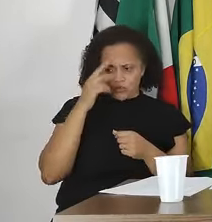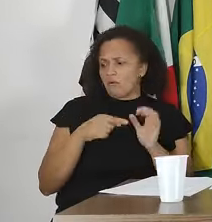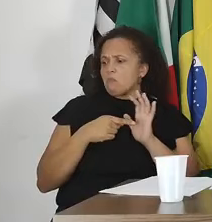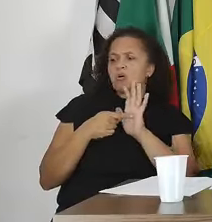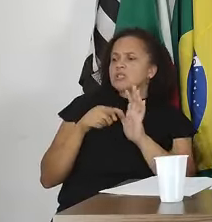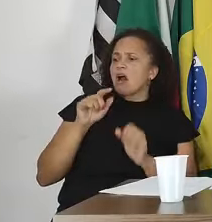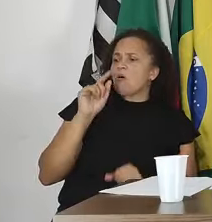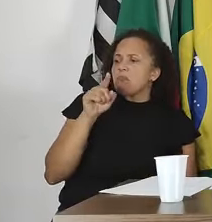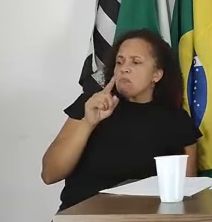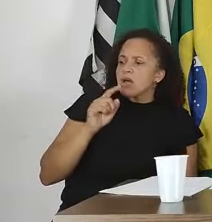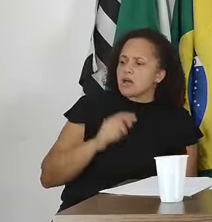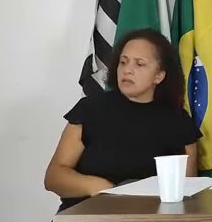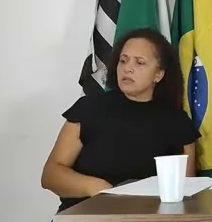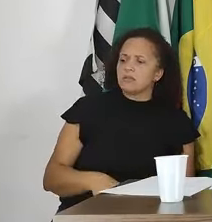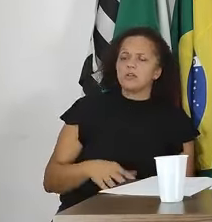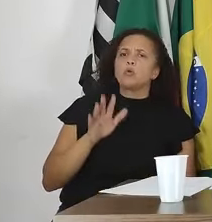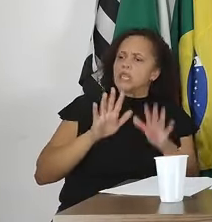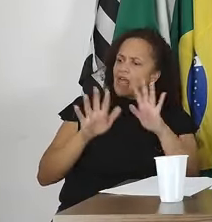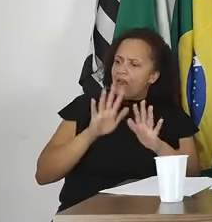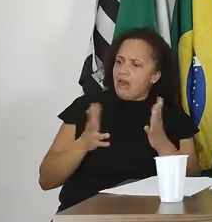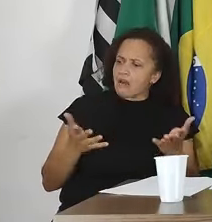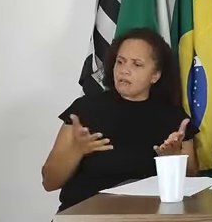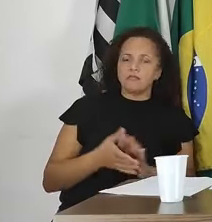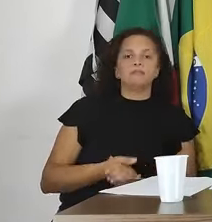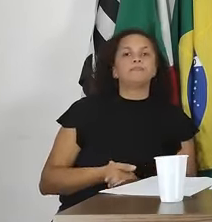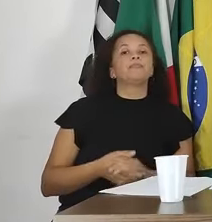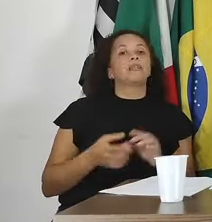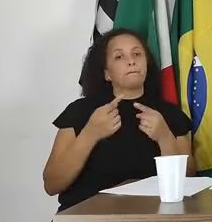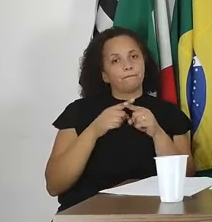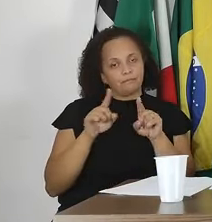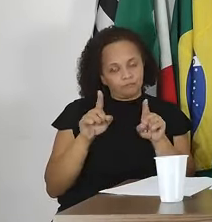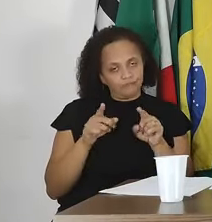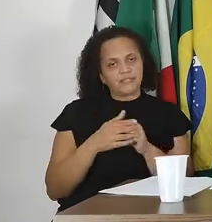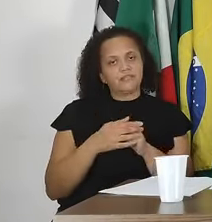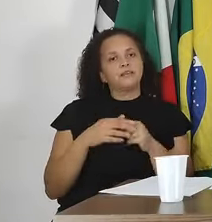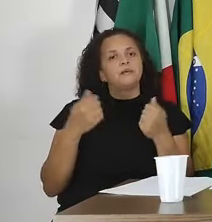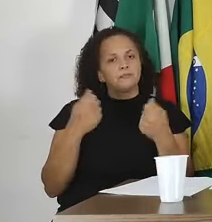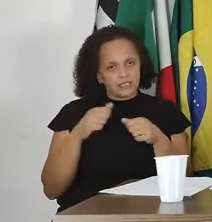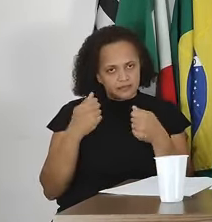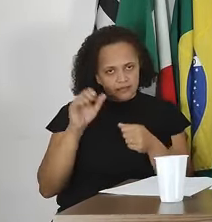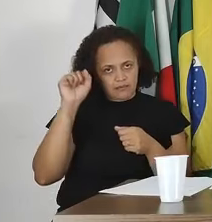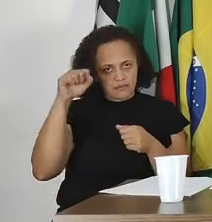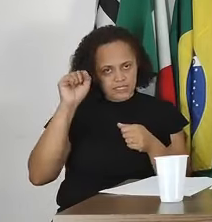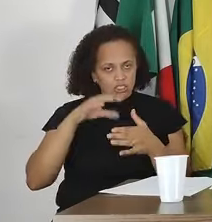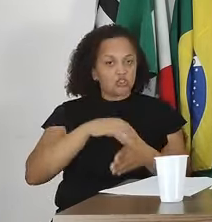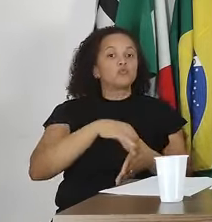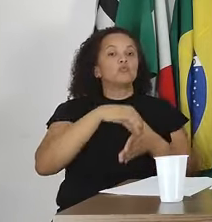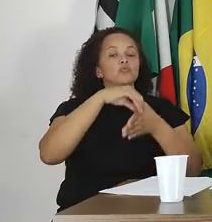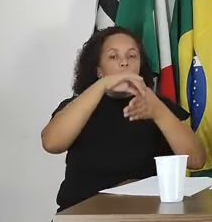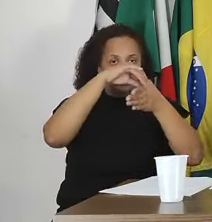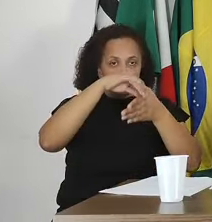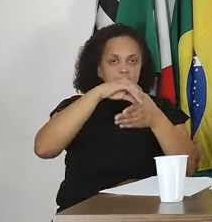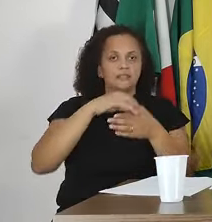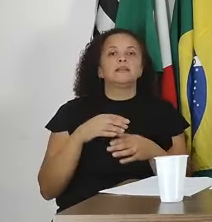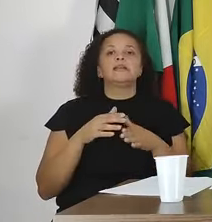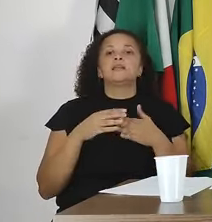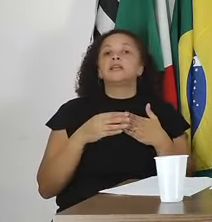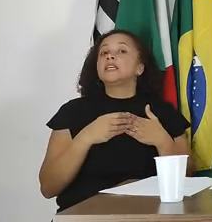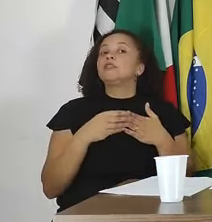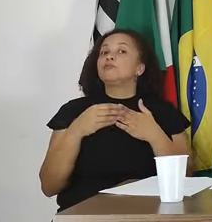né? Cuidar, mas infelizmente a gente precisa de um líder espiritual que nos oriente,